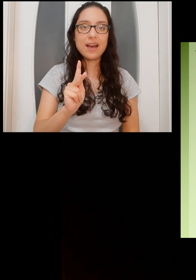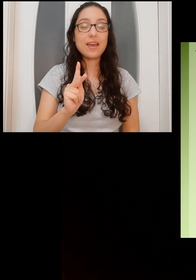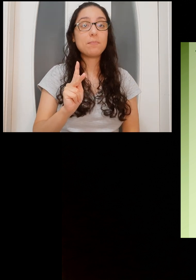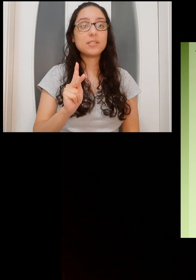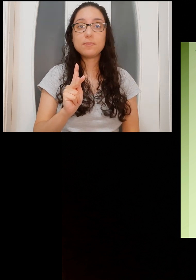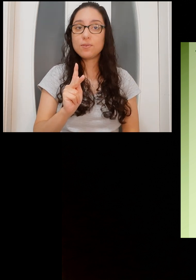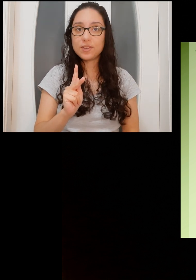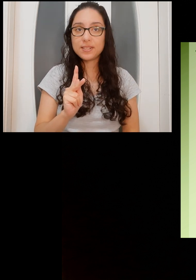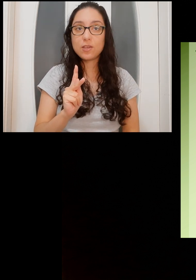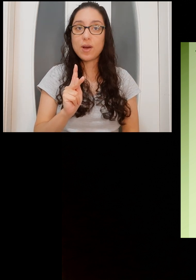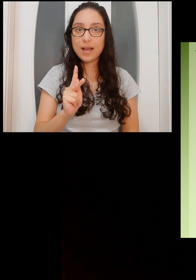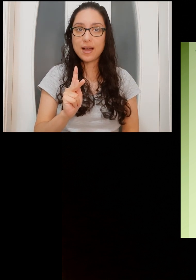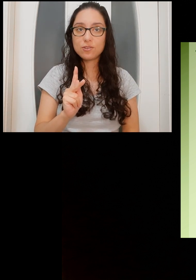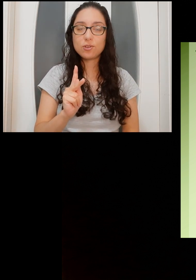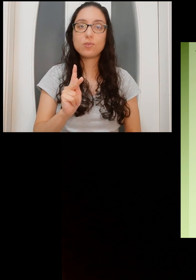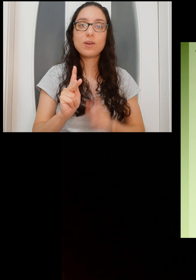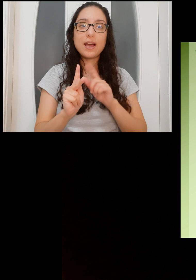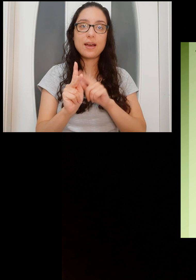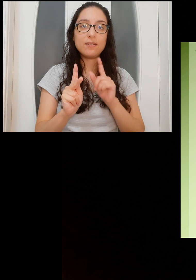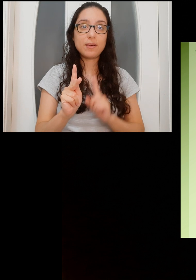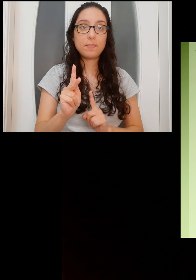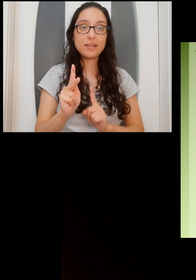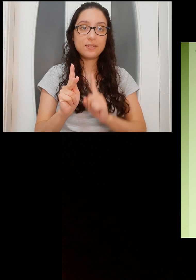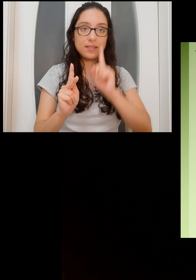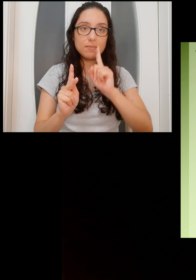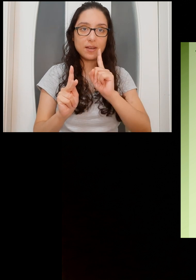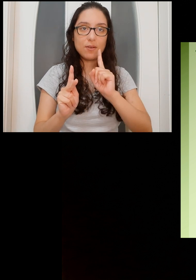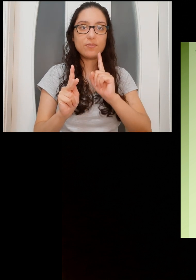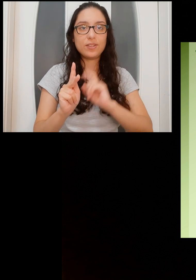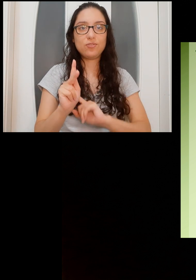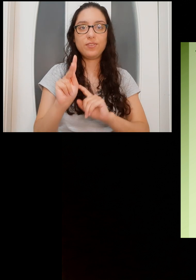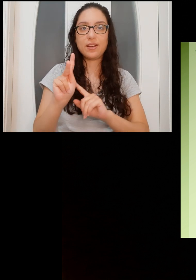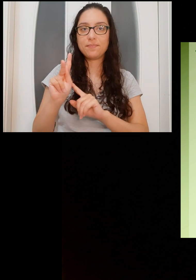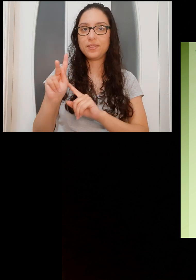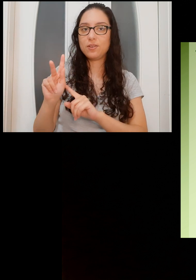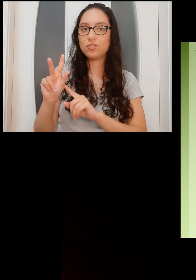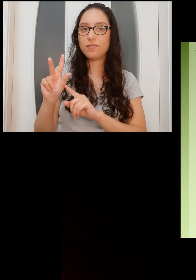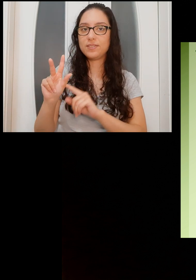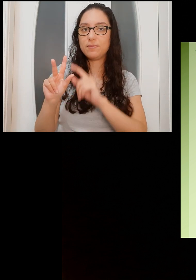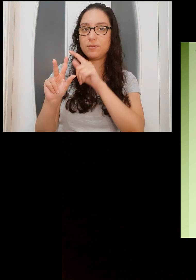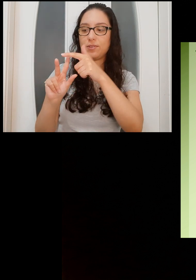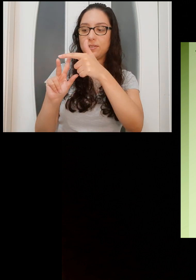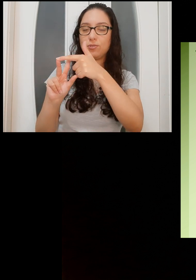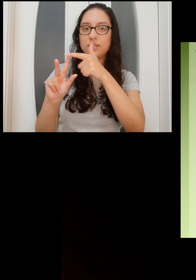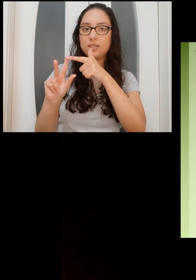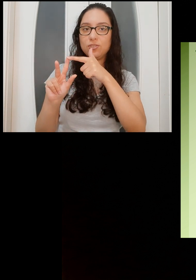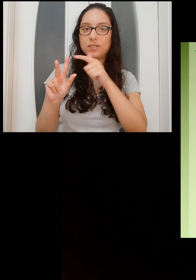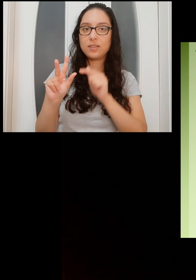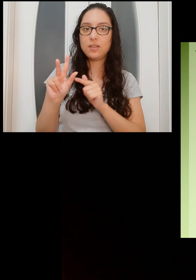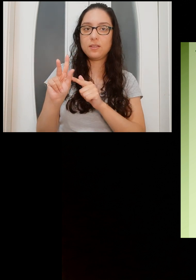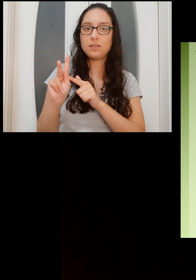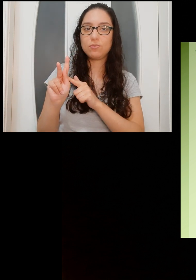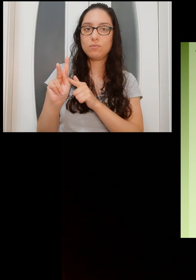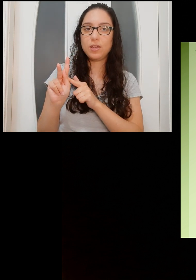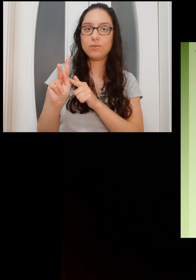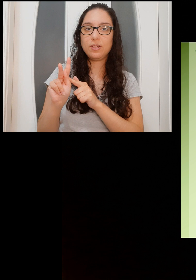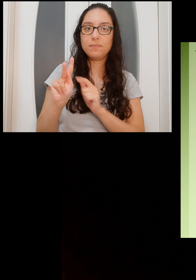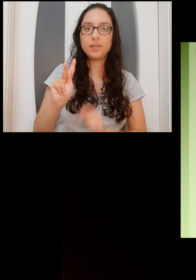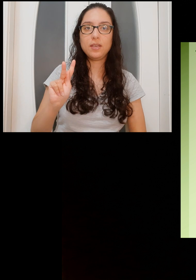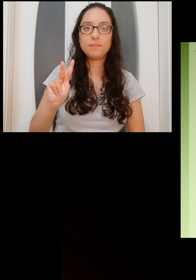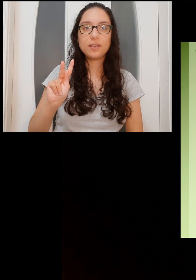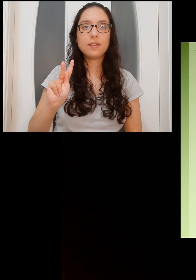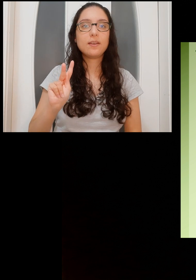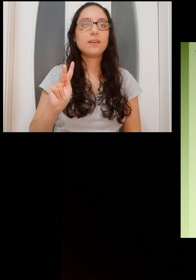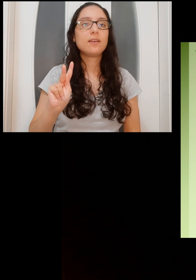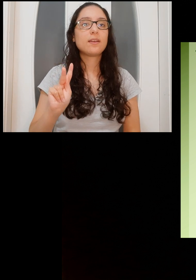O K é a mesma coisa que o H, só que o K, ele vai pra cima, ao invés de virar. Então, a gente vai fazer a mesma coisa. 2 dedinhos aqui, dedão no meio